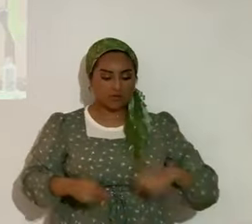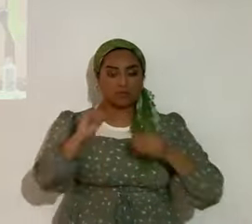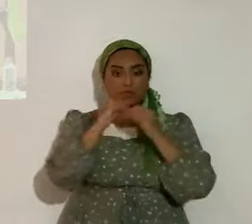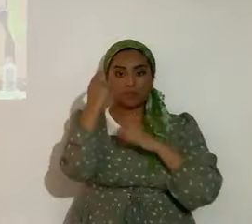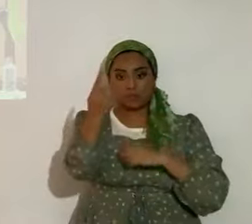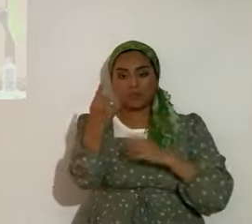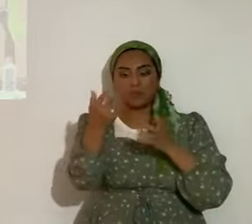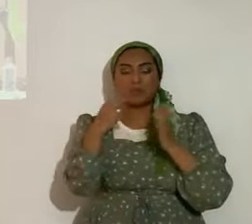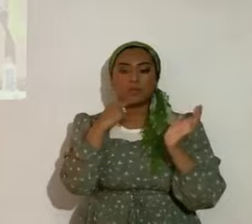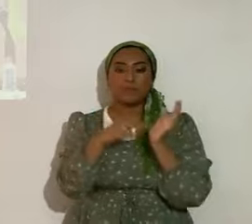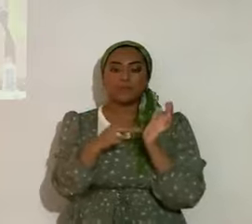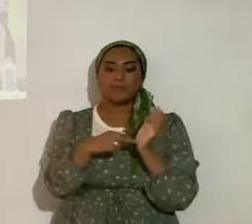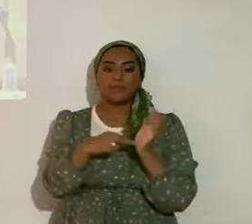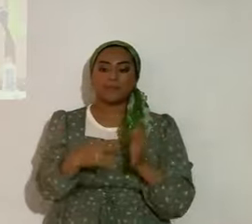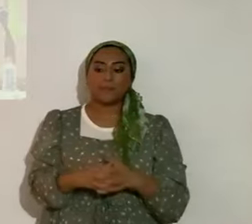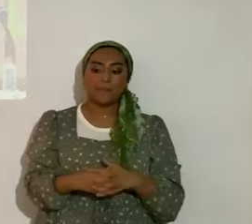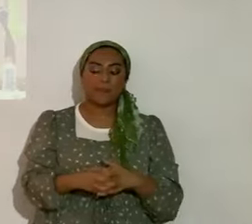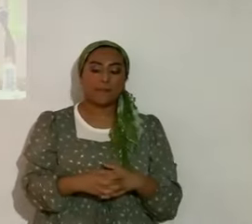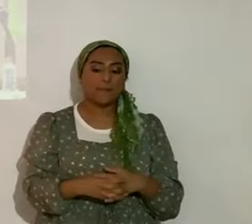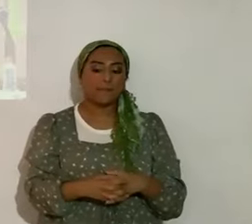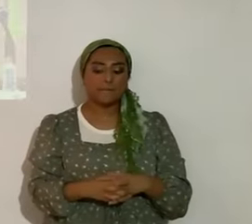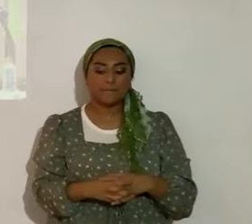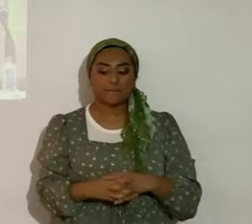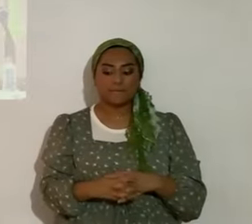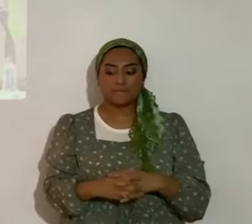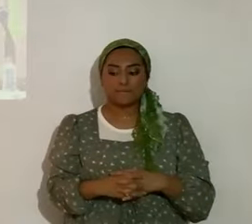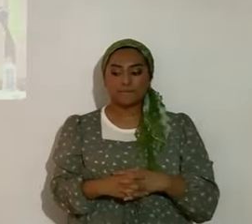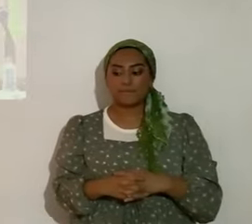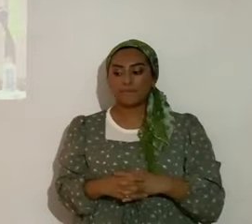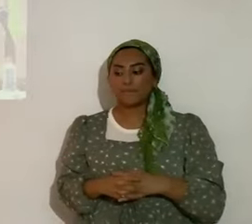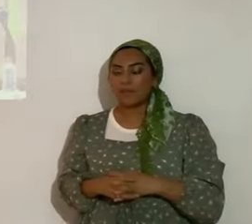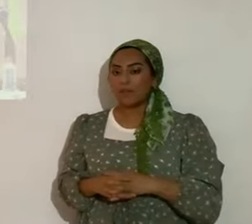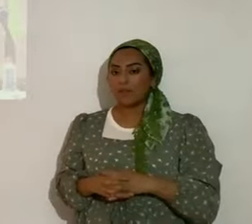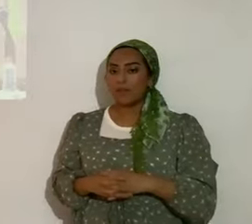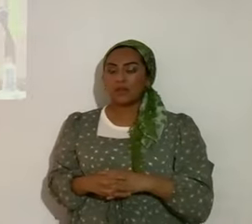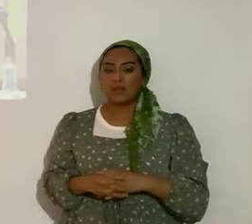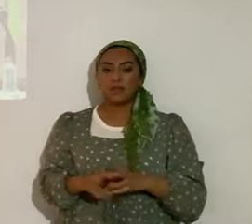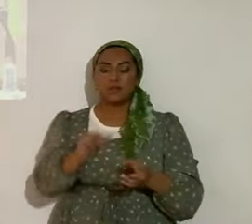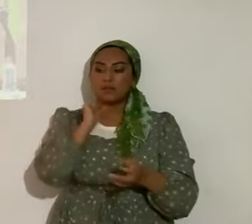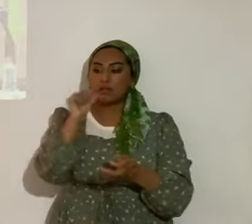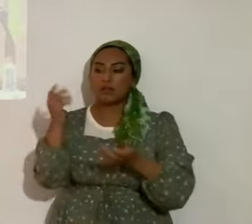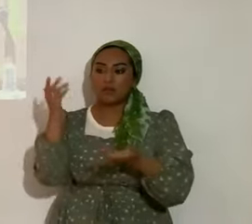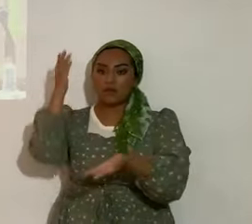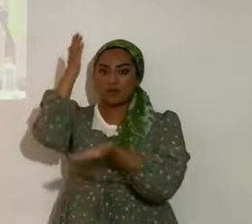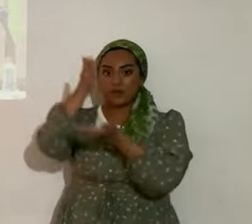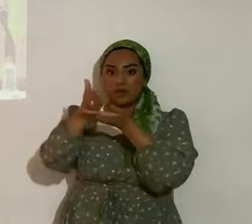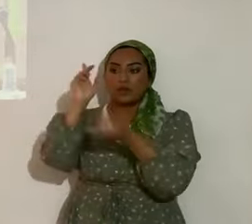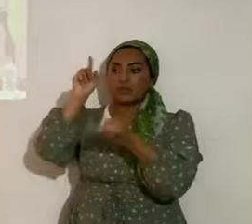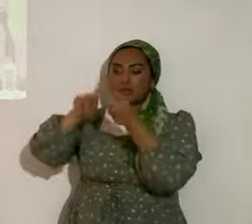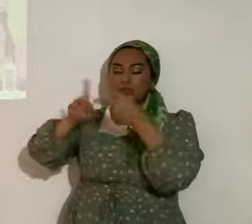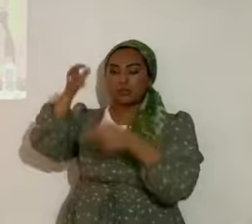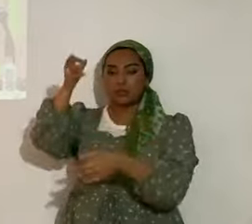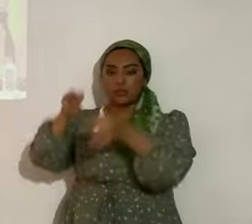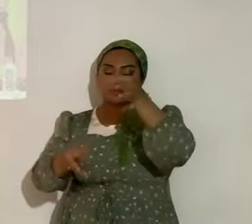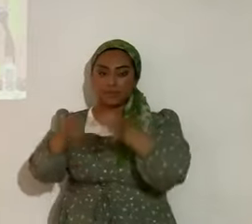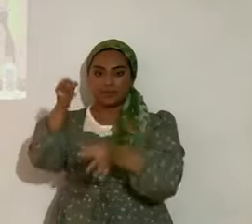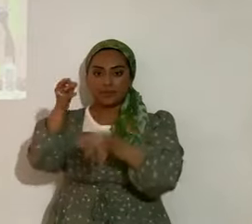si gustan anotar, convenía no llegar a los tribunales.